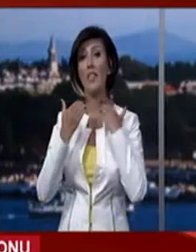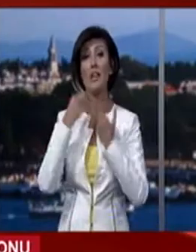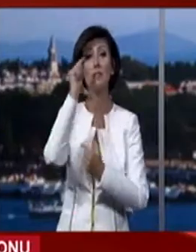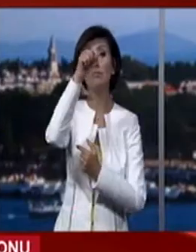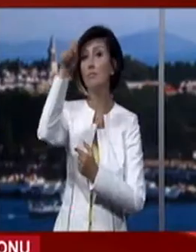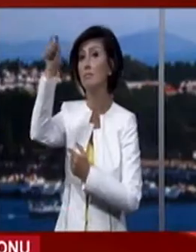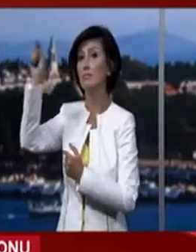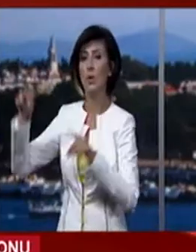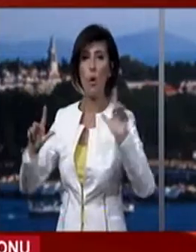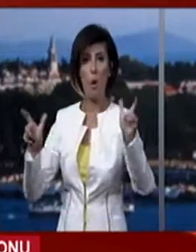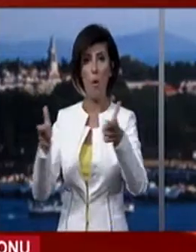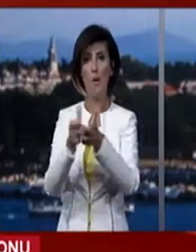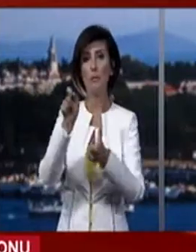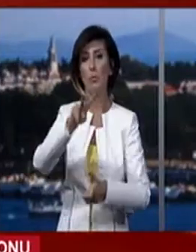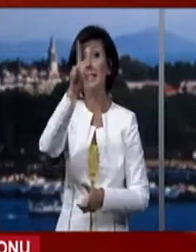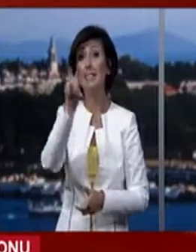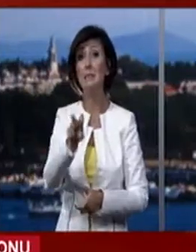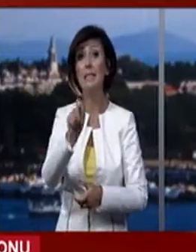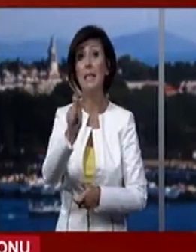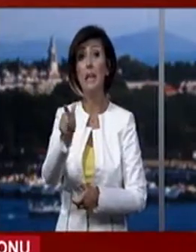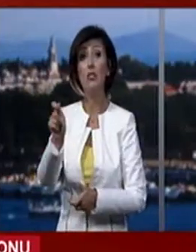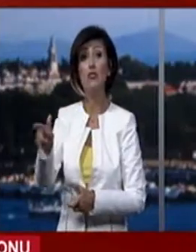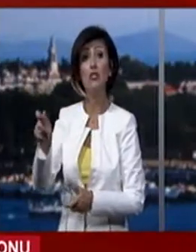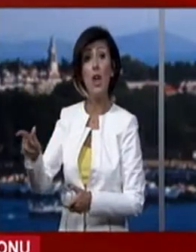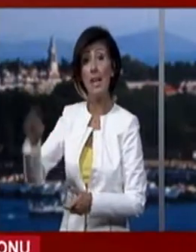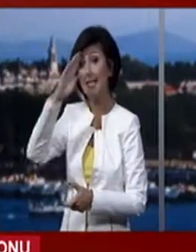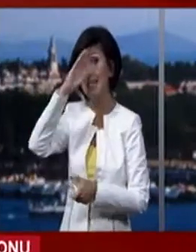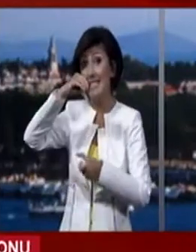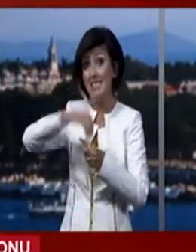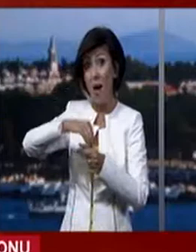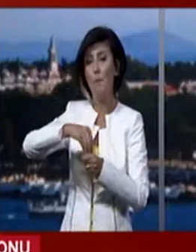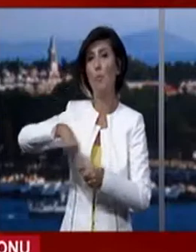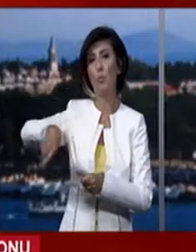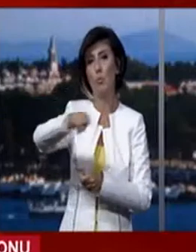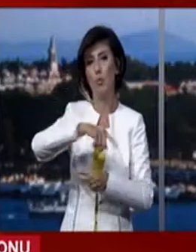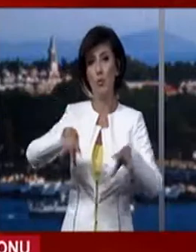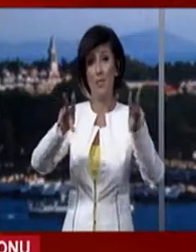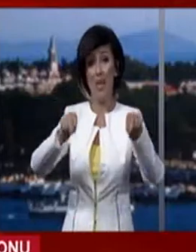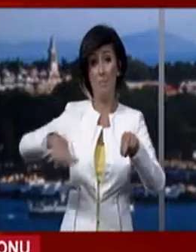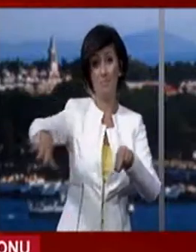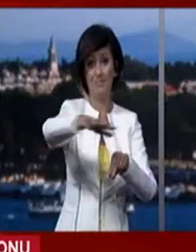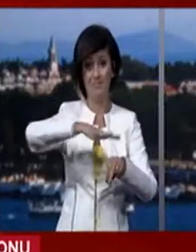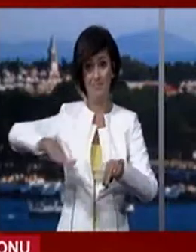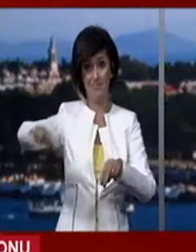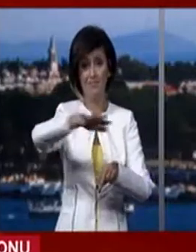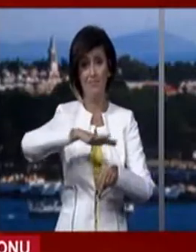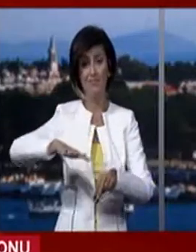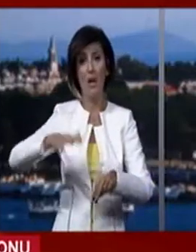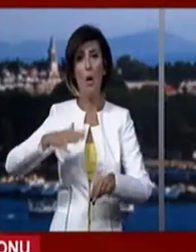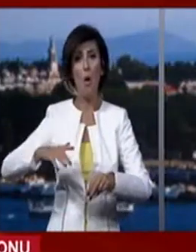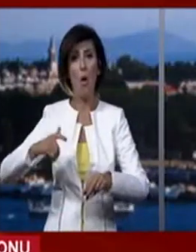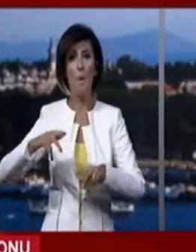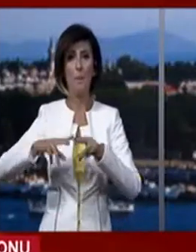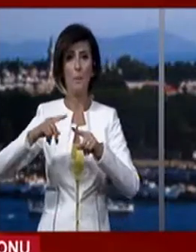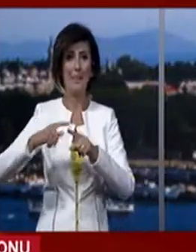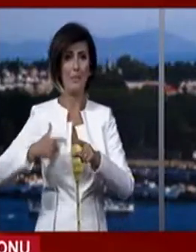operasyon yapıldı. 28 ilçede, dediğim gibi İstanbul'un tamamına yakın bölgede özel hareket ekipleri, yine